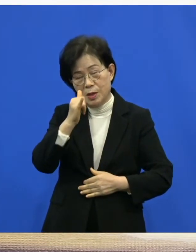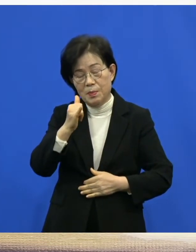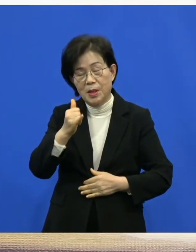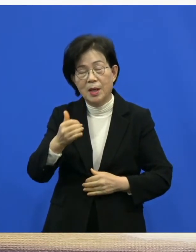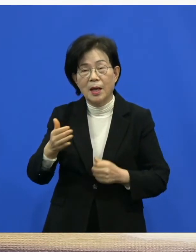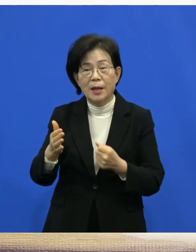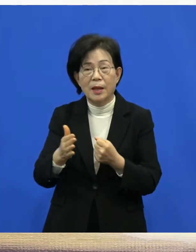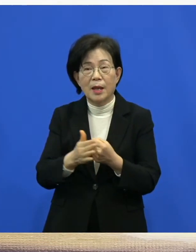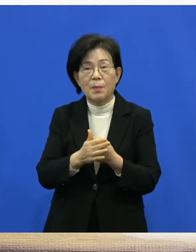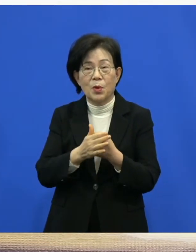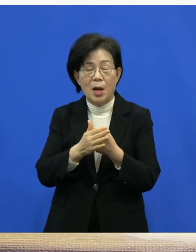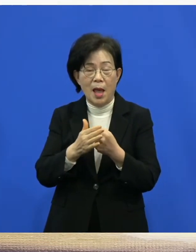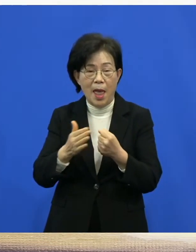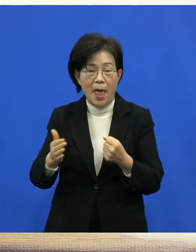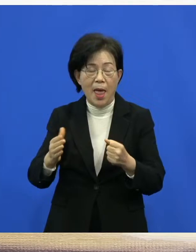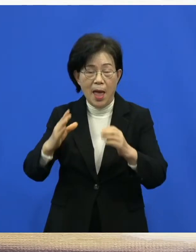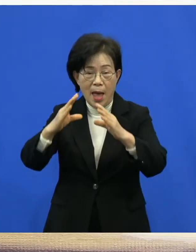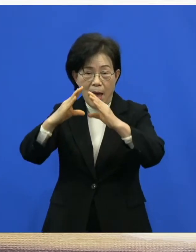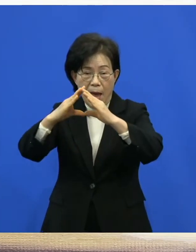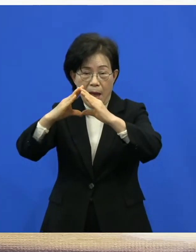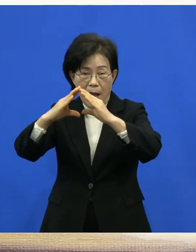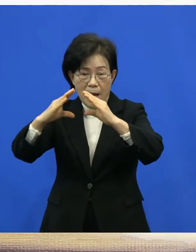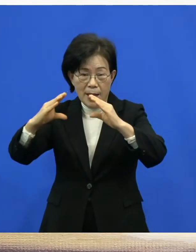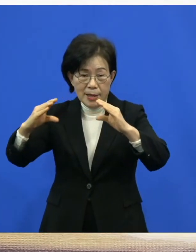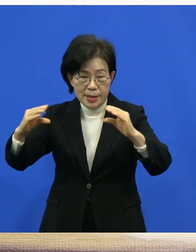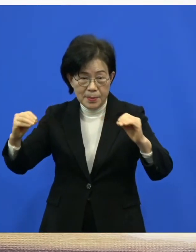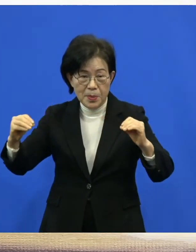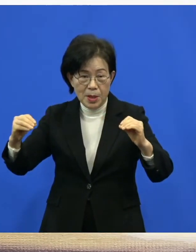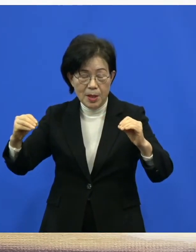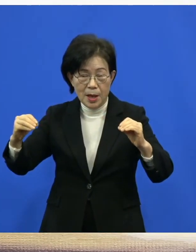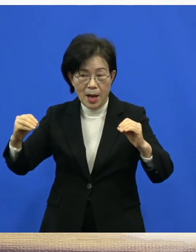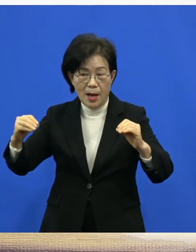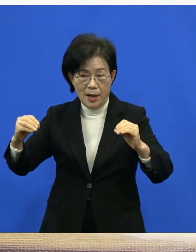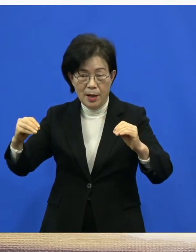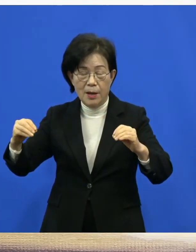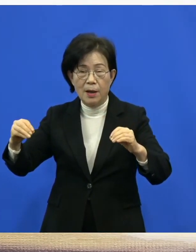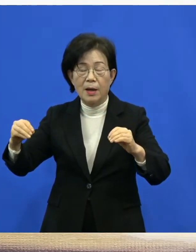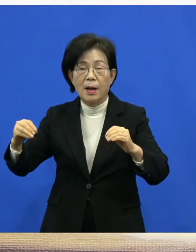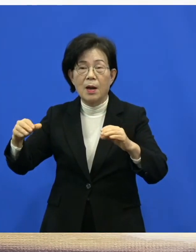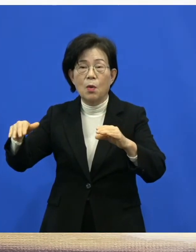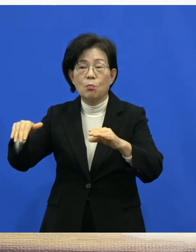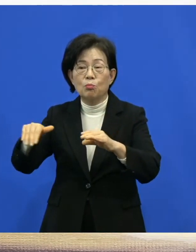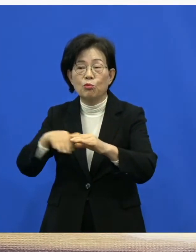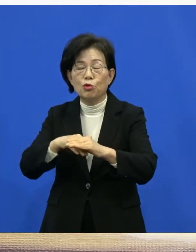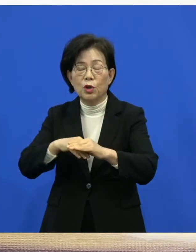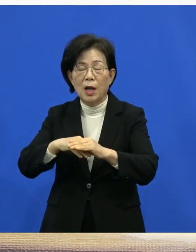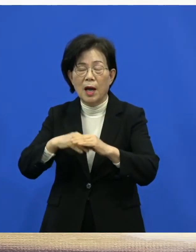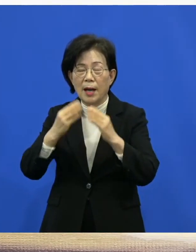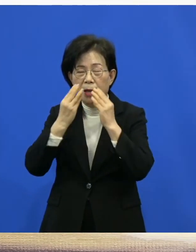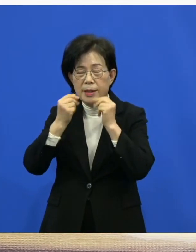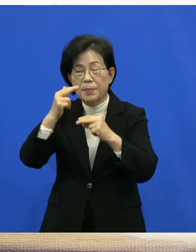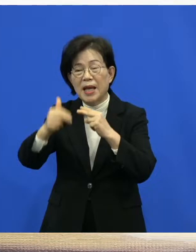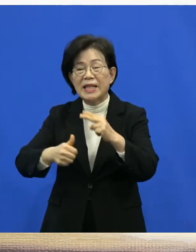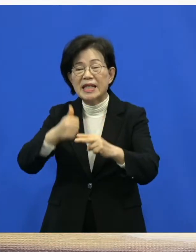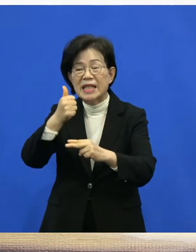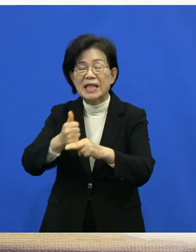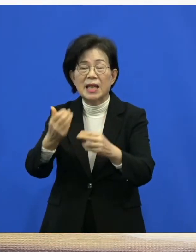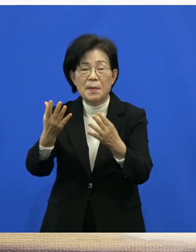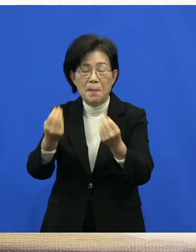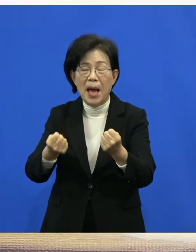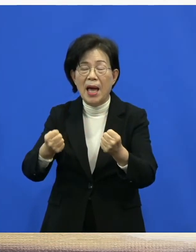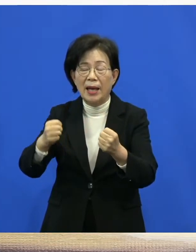그러니까 이집트라고 하는 이 전혀 다른 이방의 문화, 자신을 섬기는 이 세상